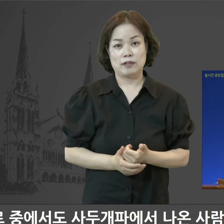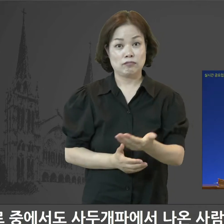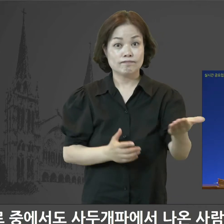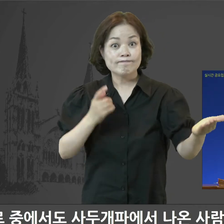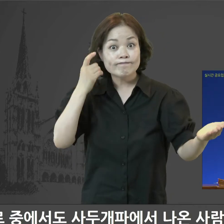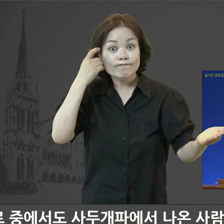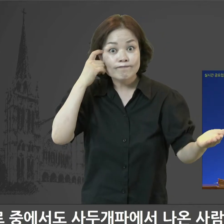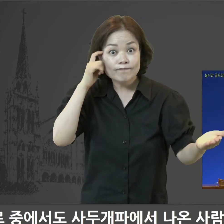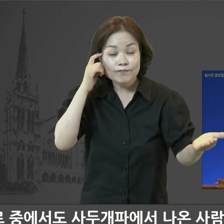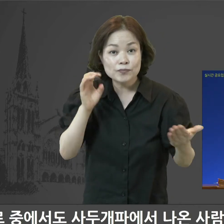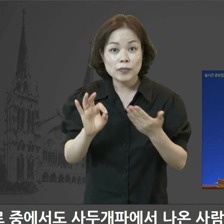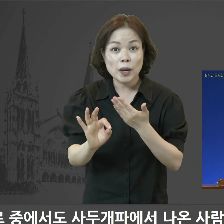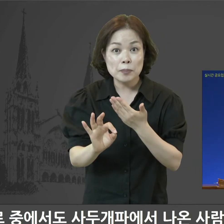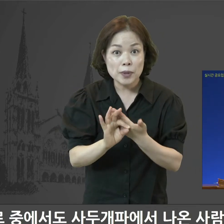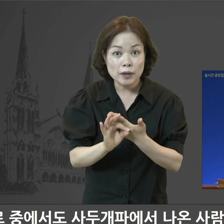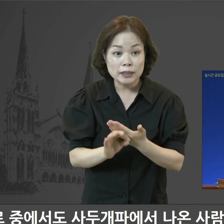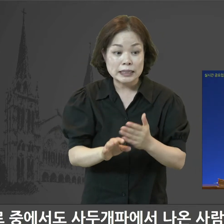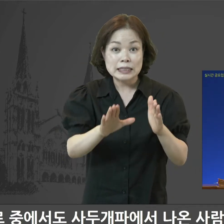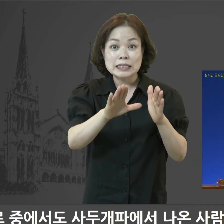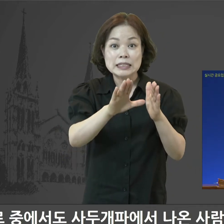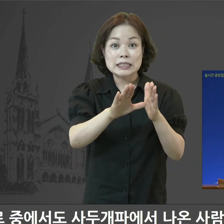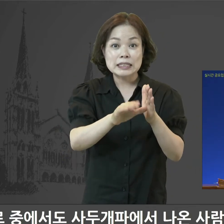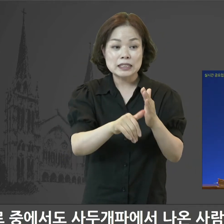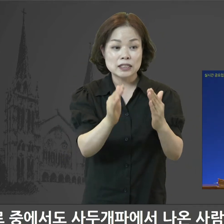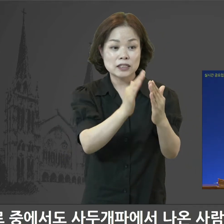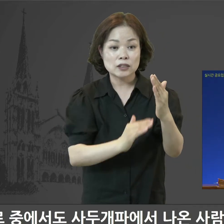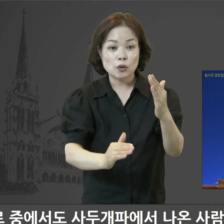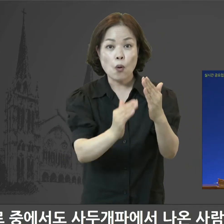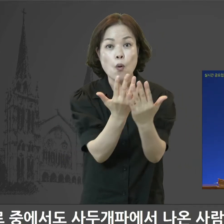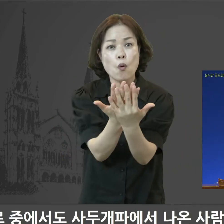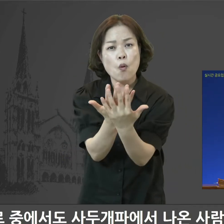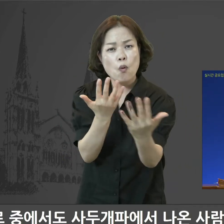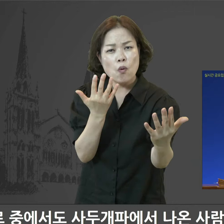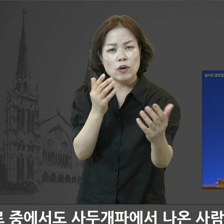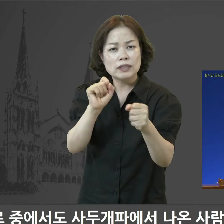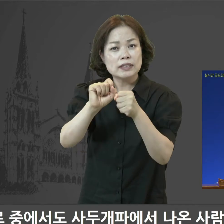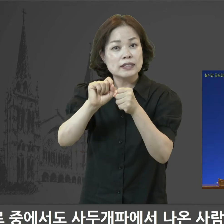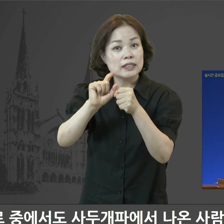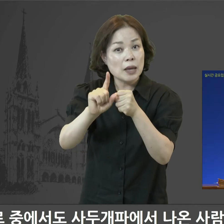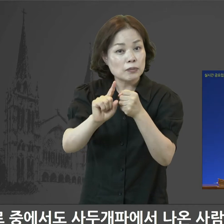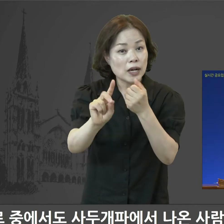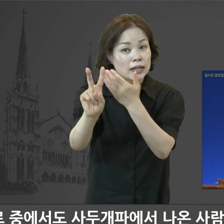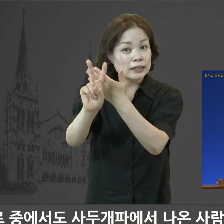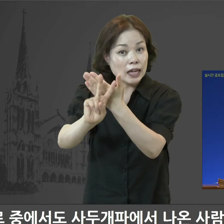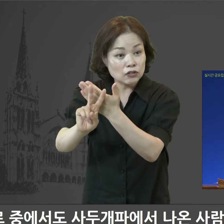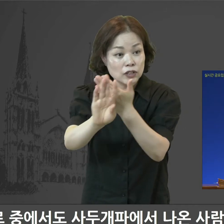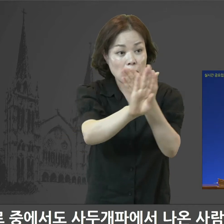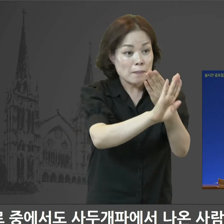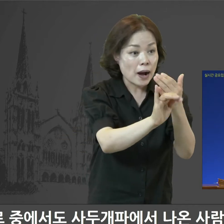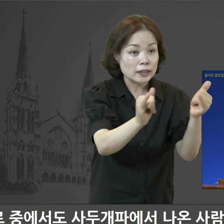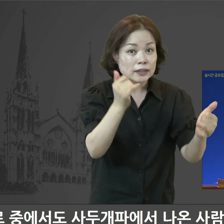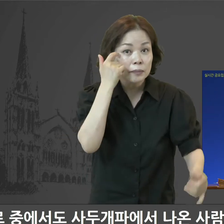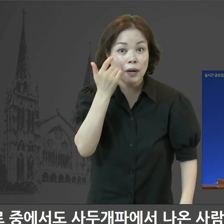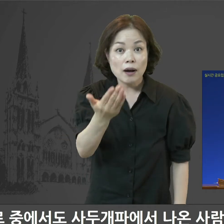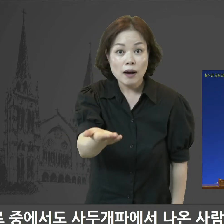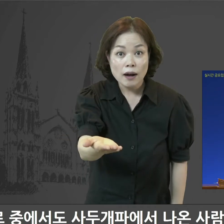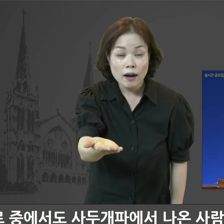보십시오. 그러면 당시의 공회는 다수가 사두개파겠습니까?